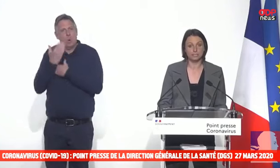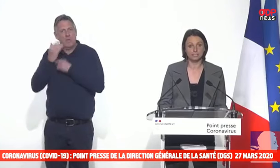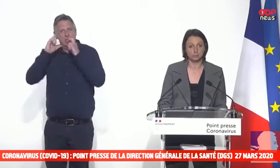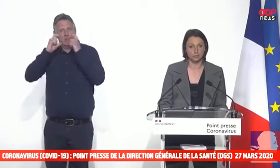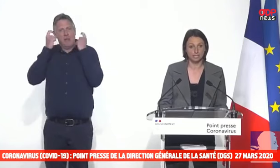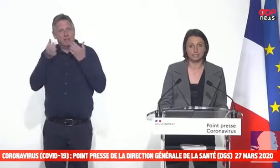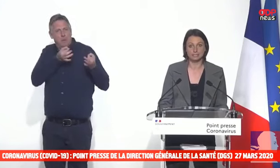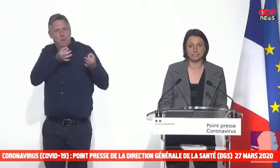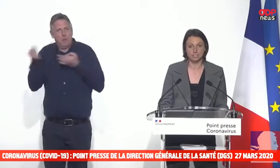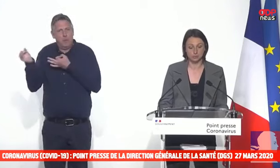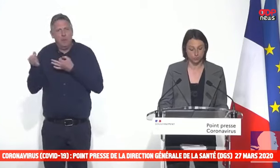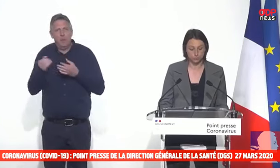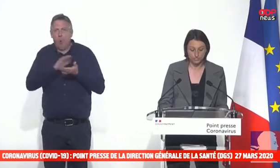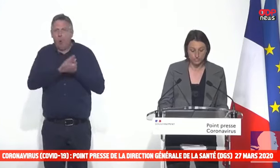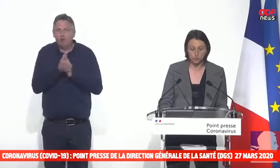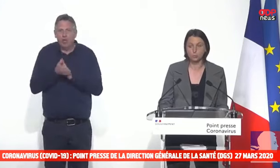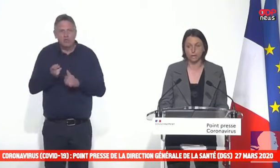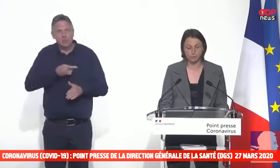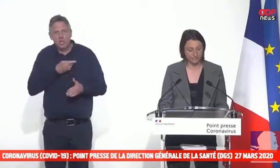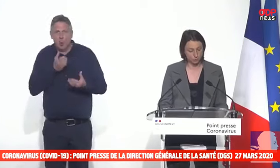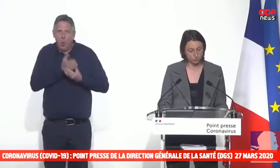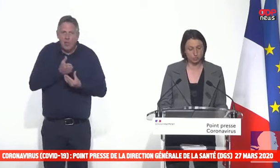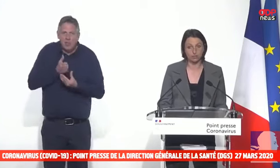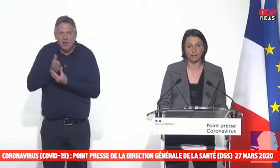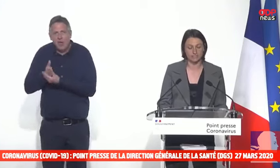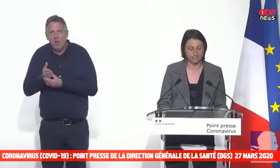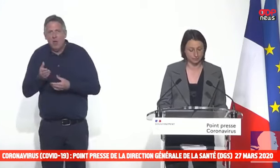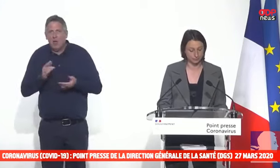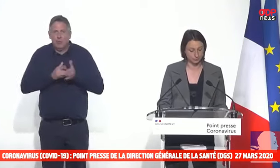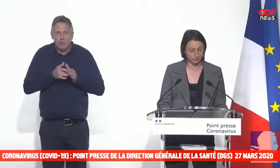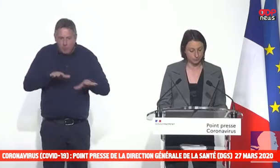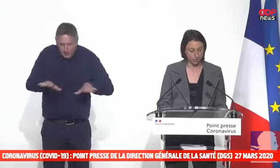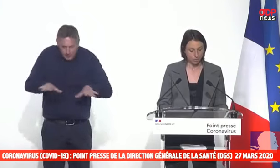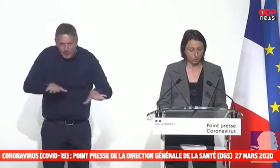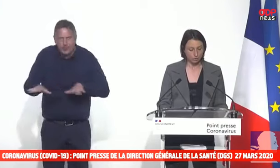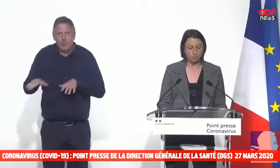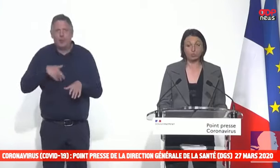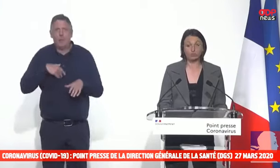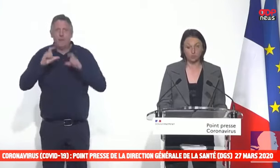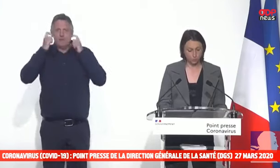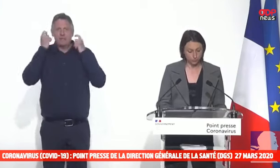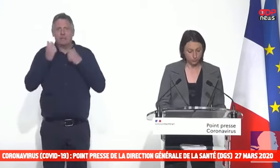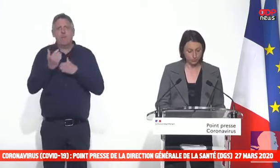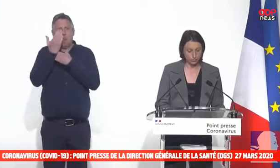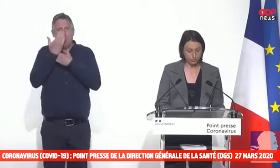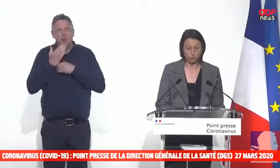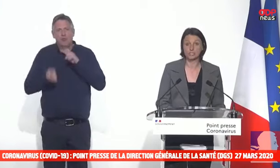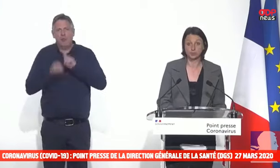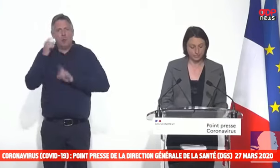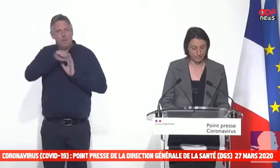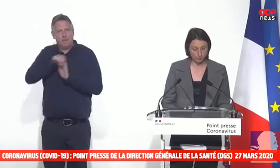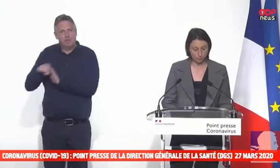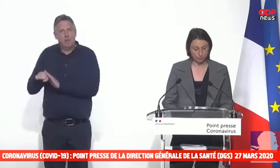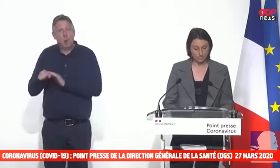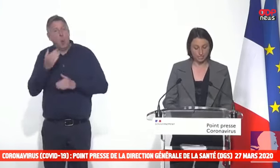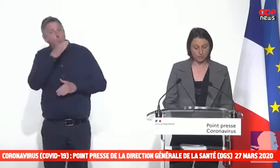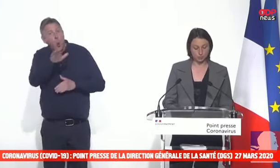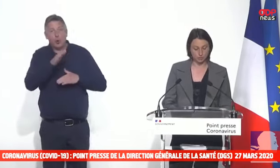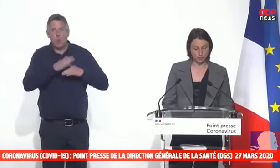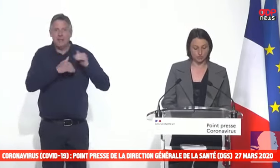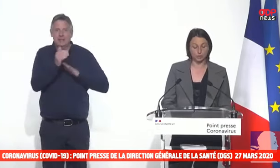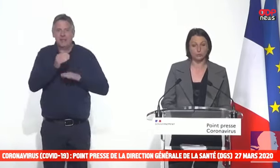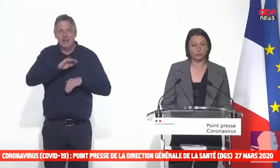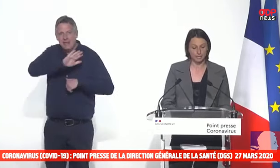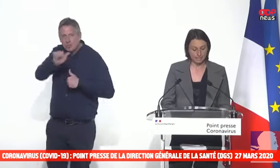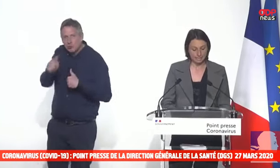type de masque pour réaliser des gestes médicaux, paramédicaux, invasifs. De nombreuses autres professions sont essentielles pour soutenir l'action